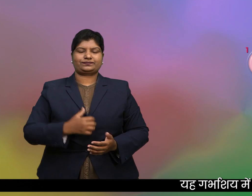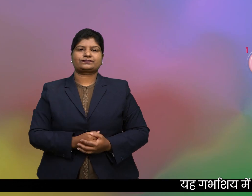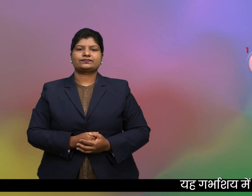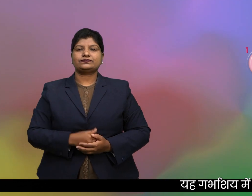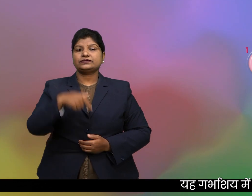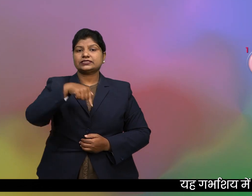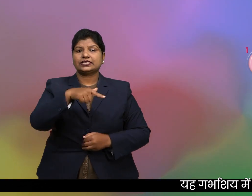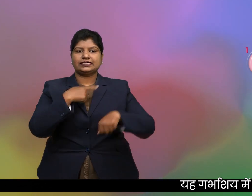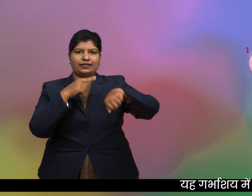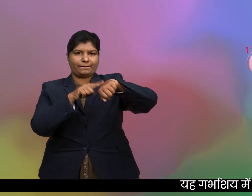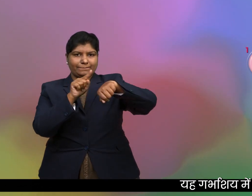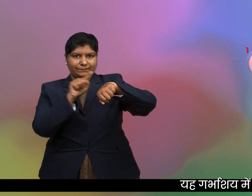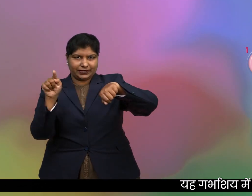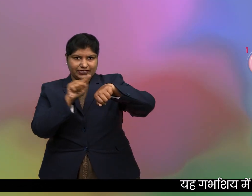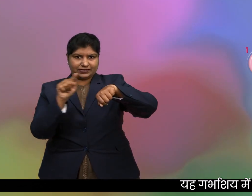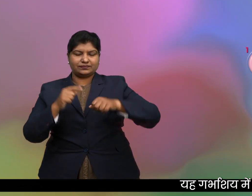गर्भाशय में